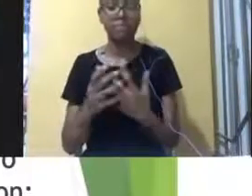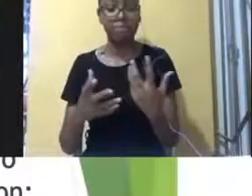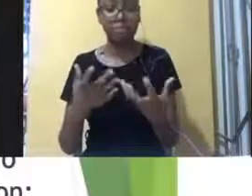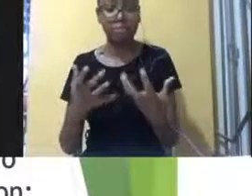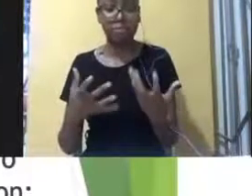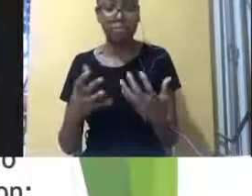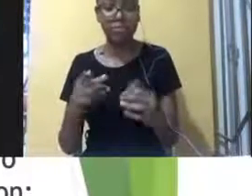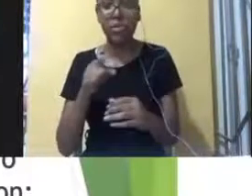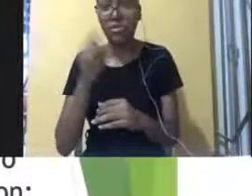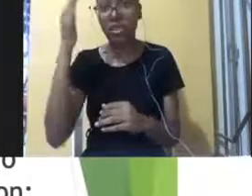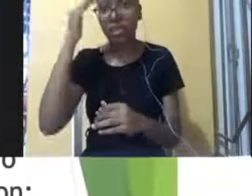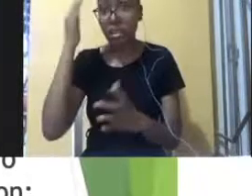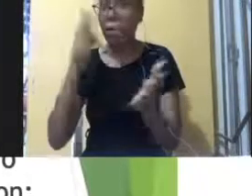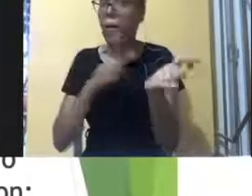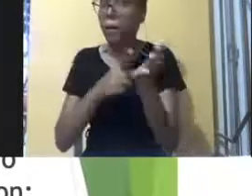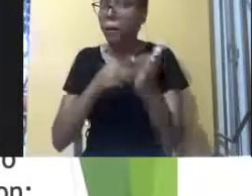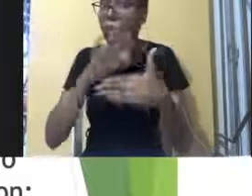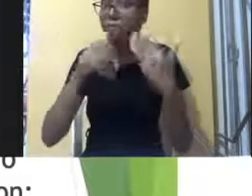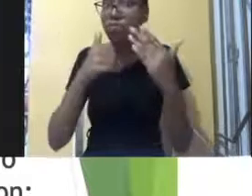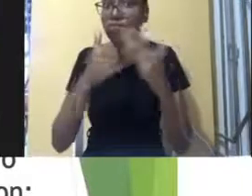la razón aquí todos los maestros que están,